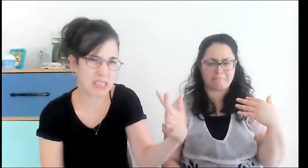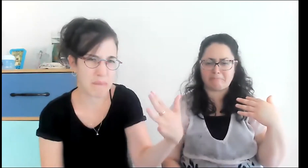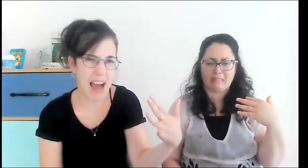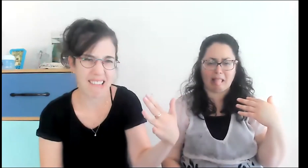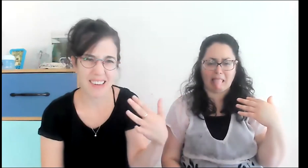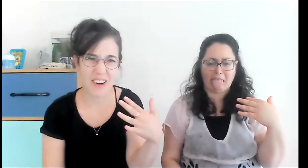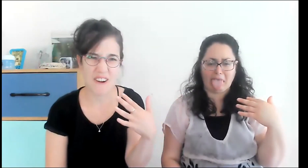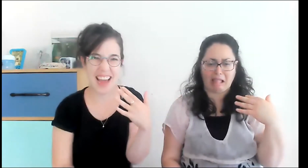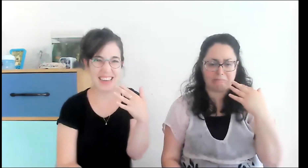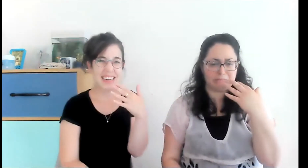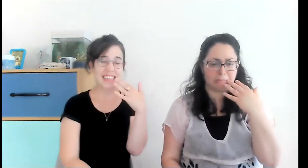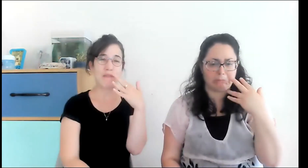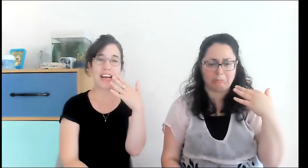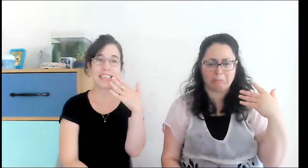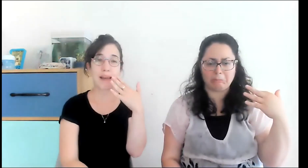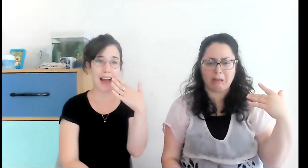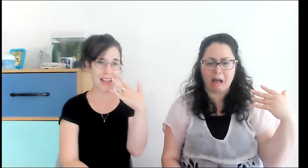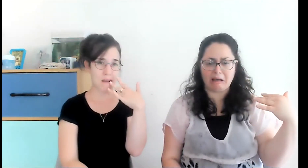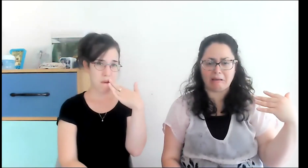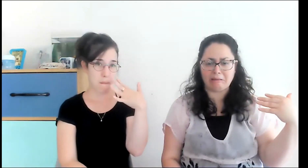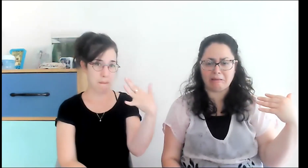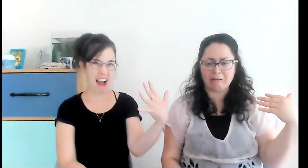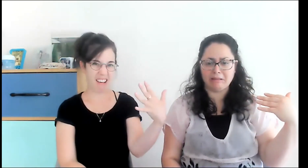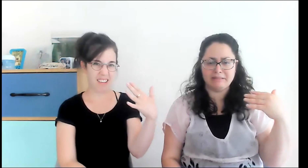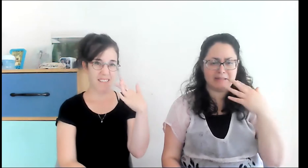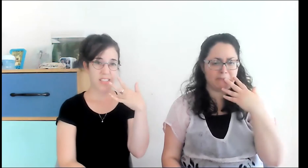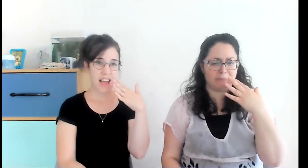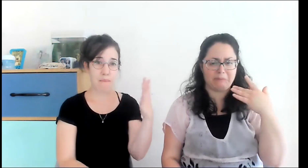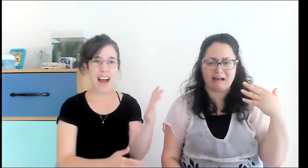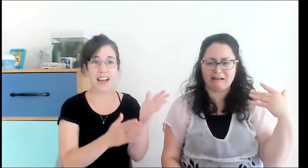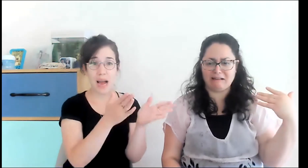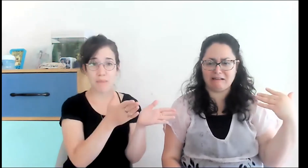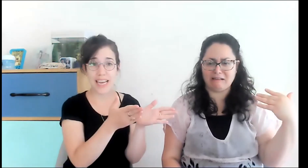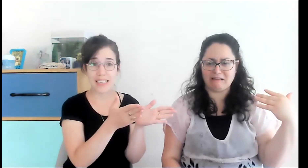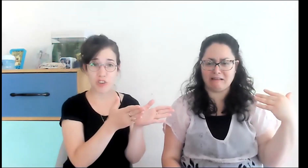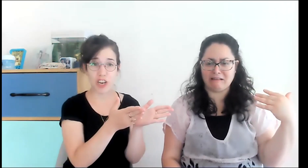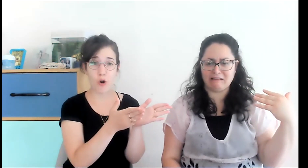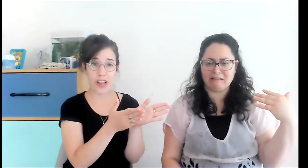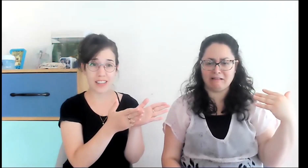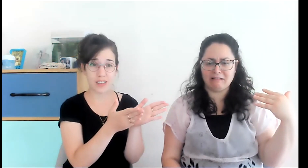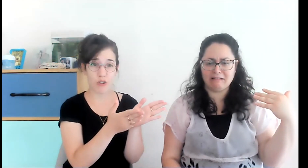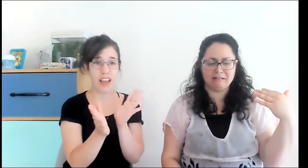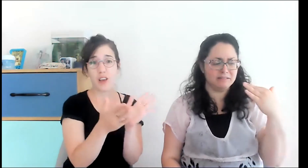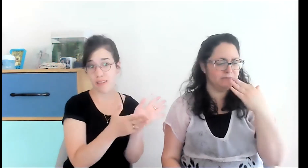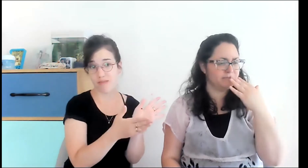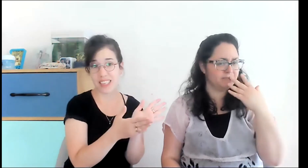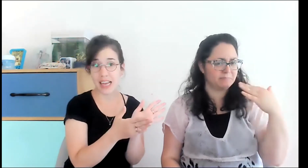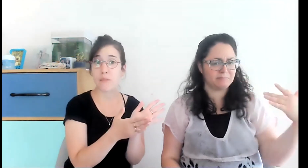זה מר, אוקיי? אז בואו נעשה ביחד מר. המר גם בצד הזה של העוקץ, אוקיי? כי זה קצת